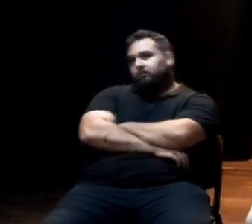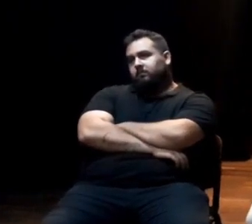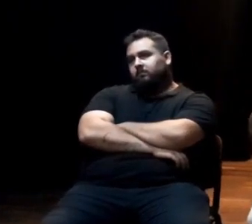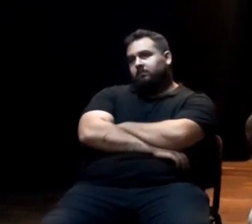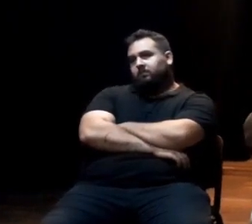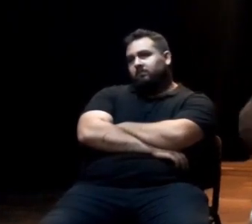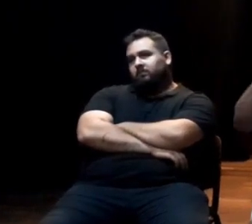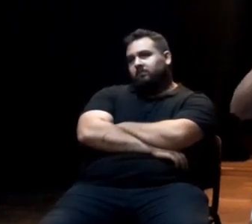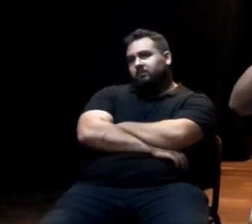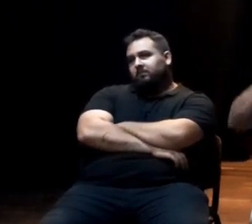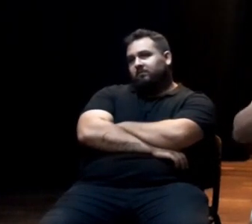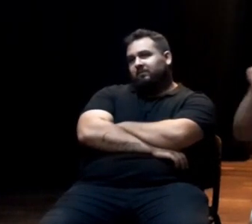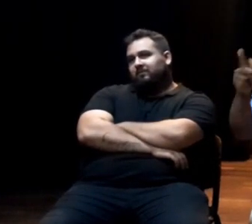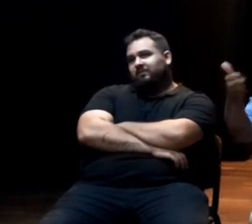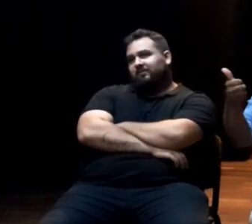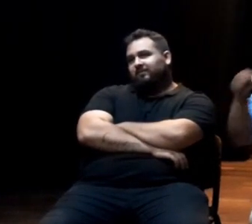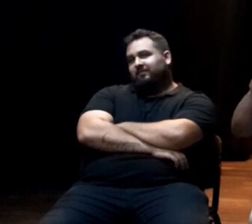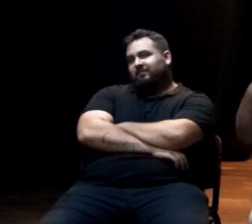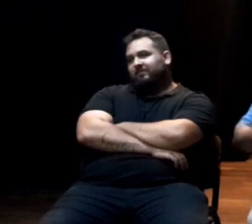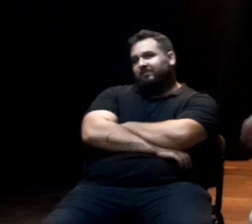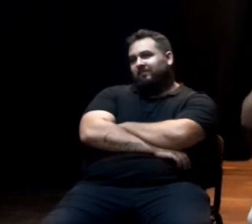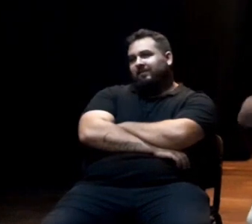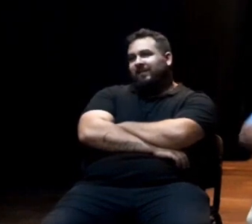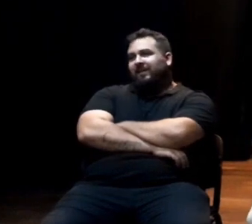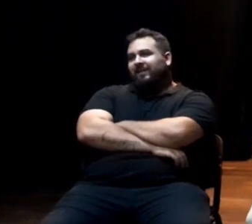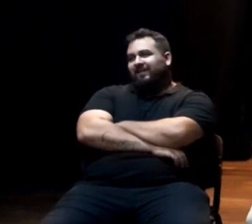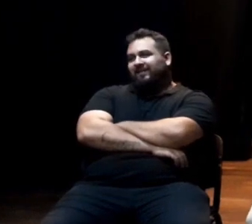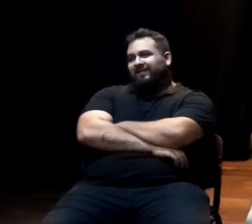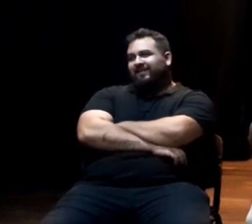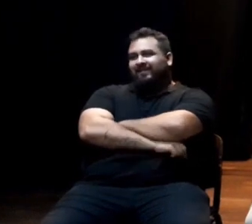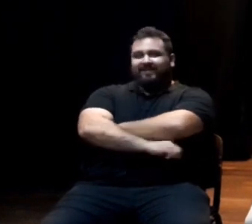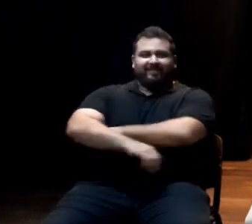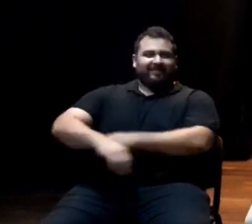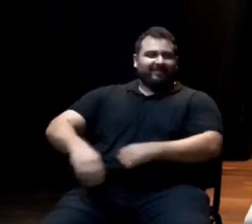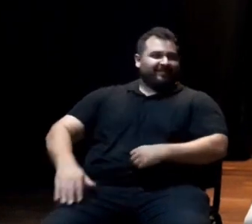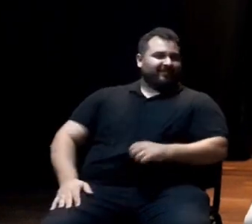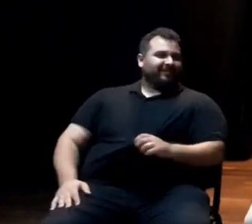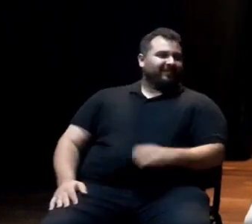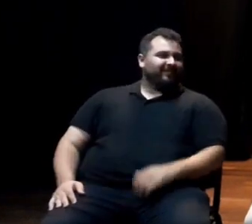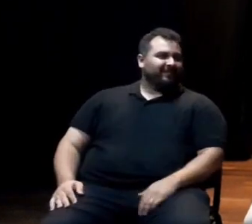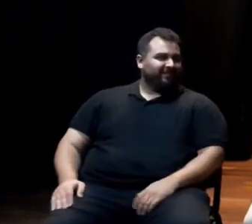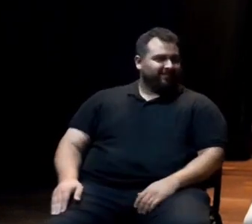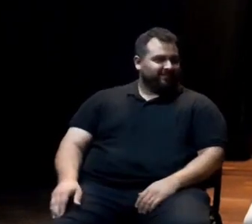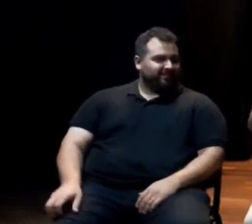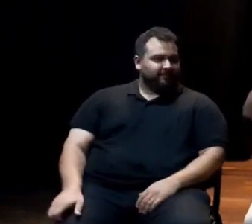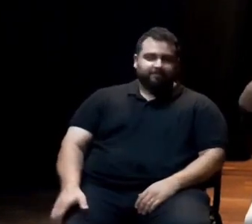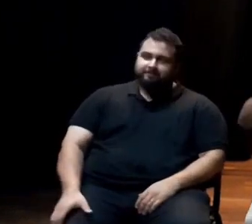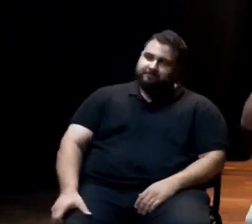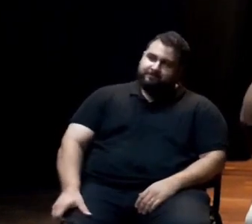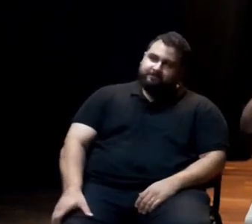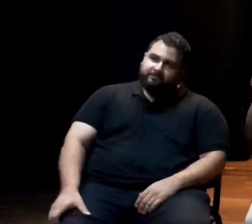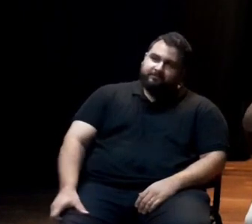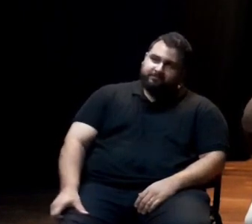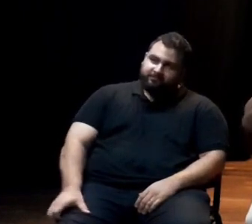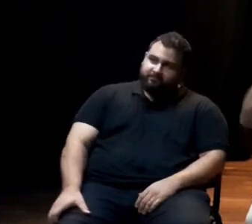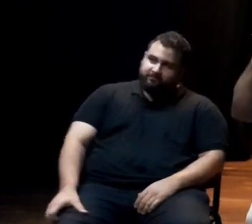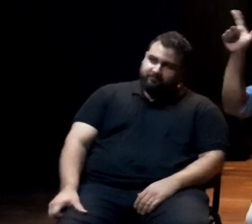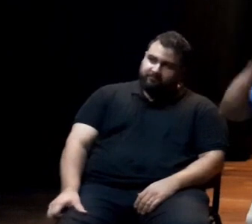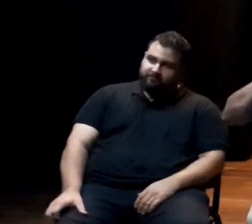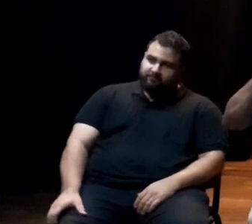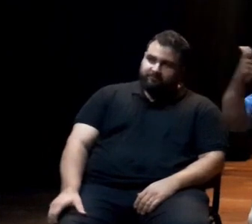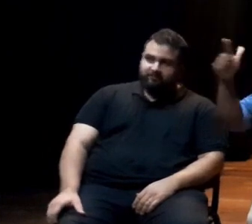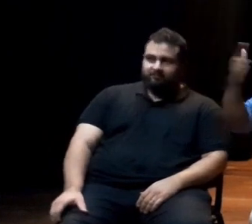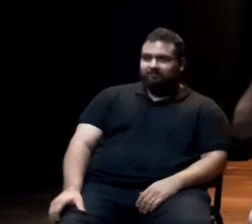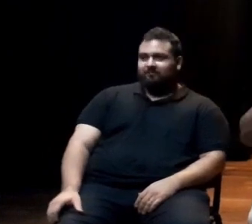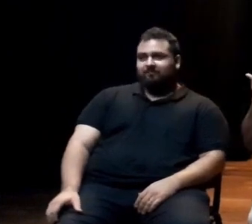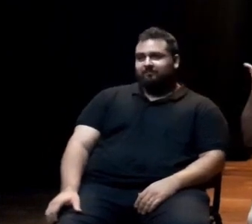é. Você é um estrangeiro linguístico, ok, beleza. Mas você é brasileiro. E aí o espetáculo se propõe a falar Brasil. É uma